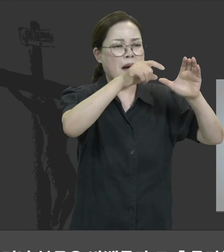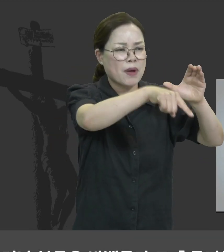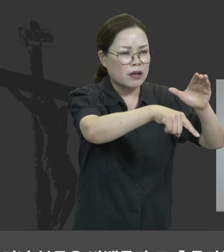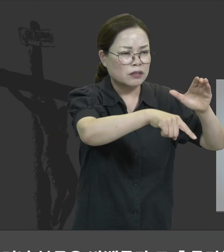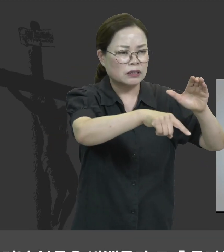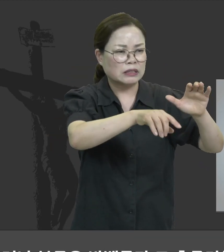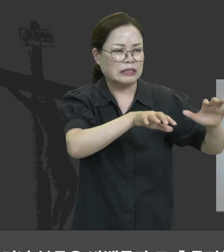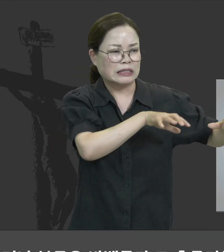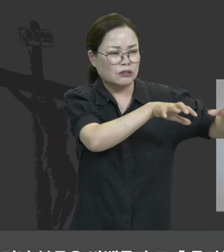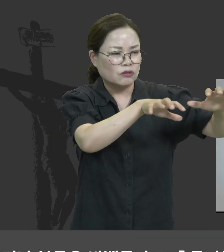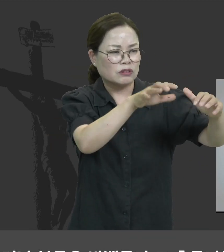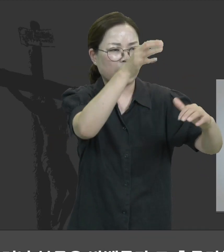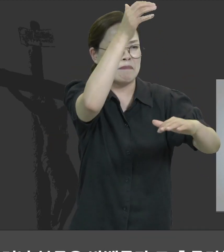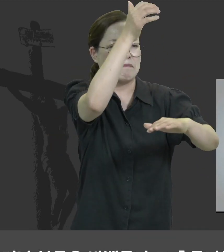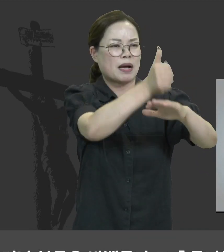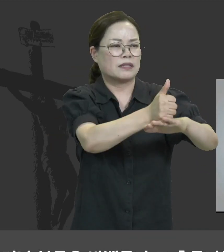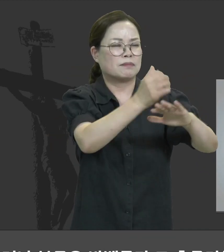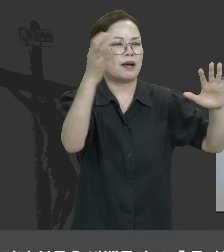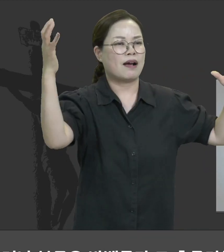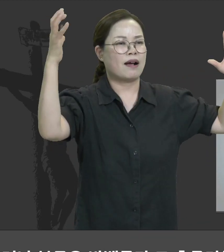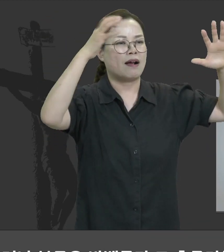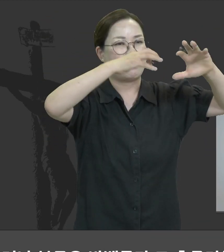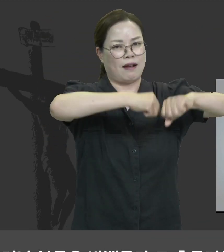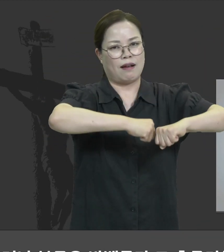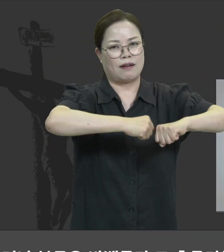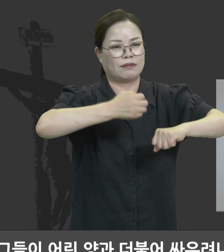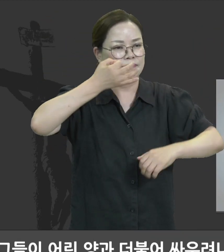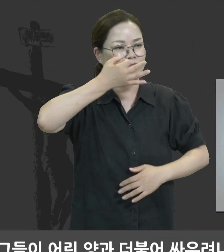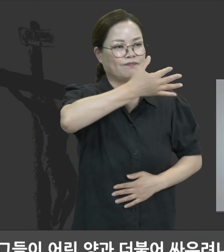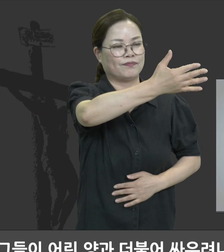그 추종자들이 맞게 될 최후를 밝힙니다.